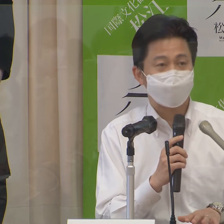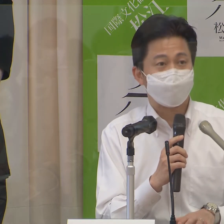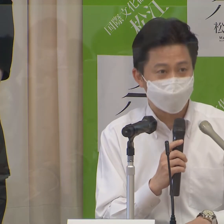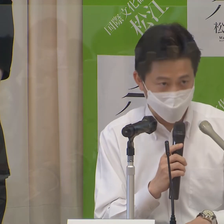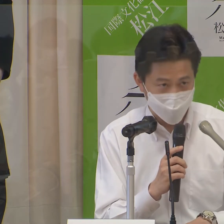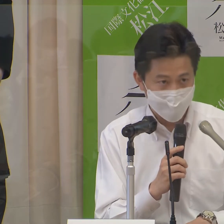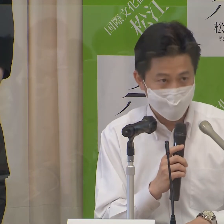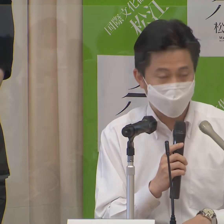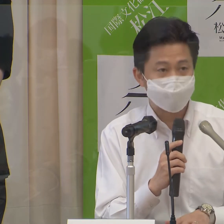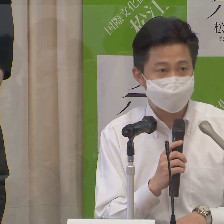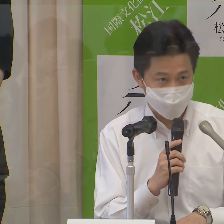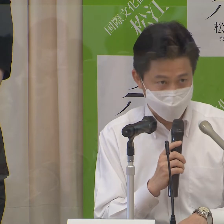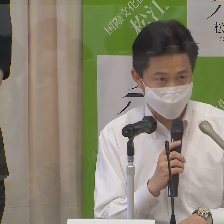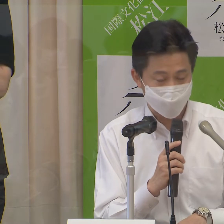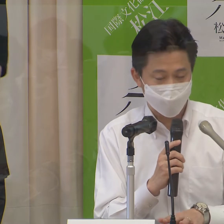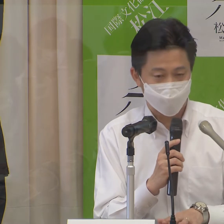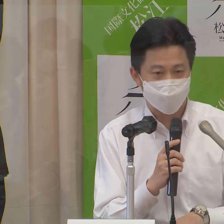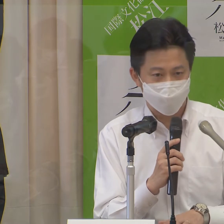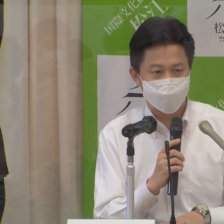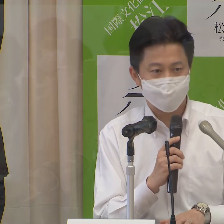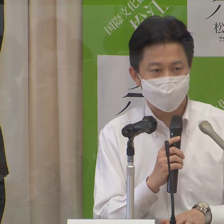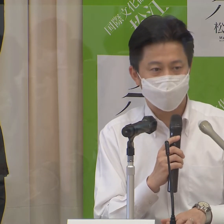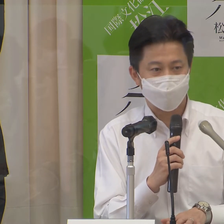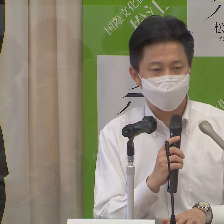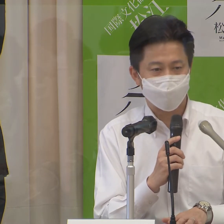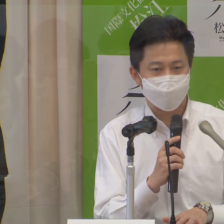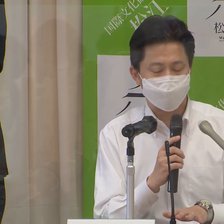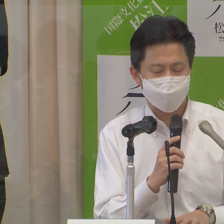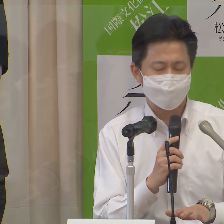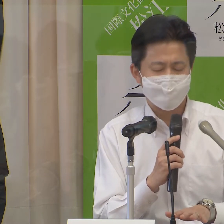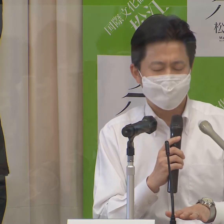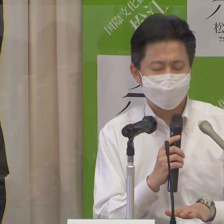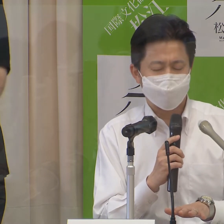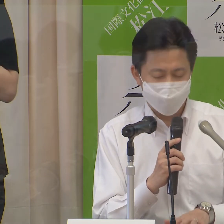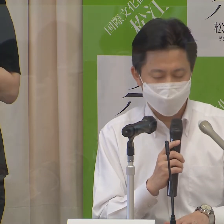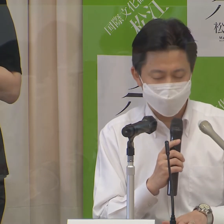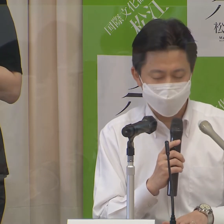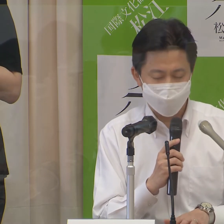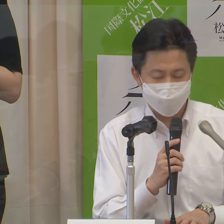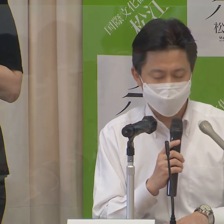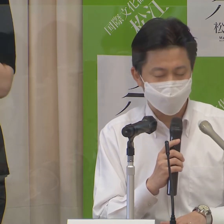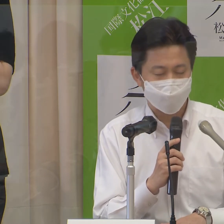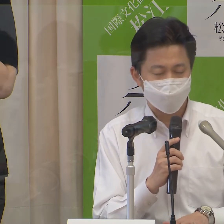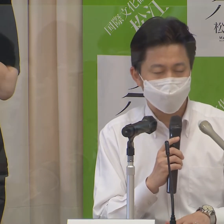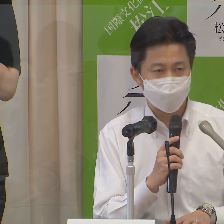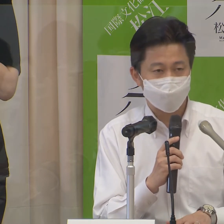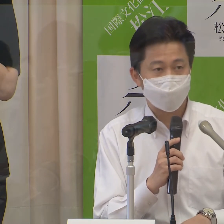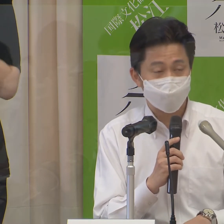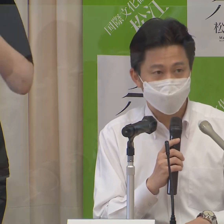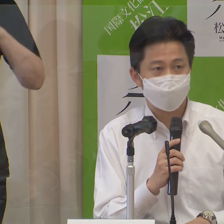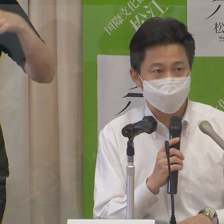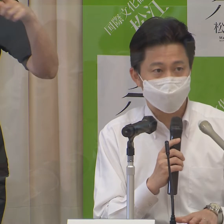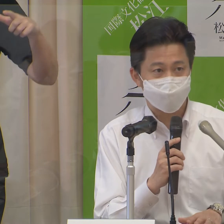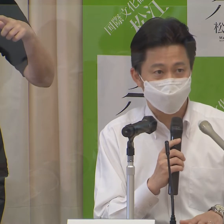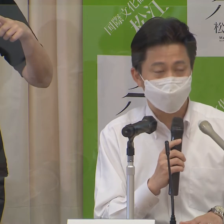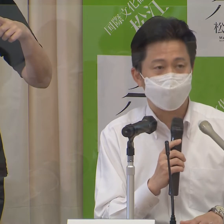健所としての機能を、まあ、維持し、そして今後の、まあ、仮に感染者がさらに増えた場合にも対応できるような体制を整えてい